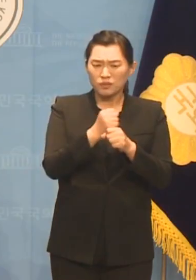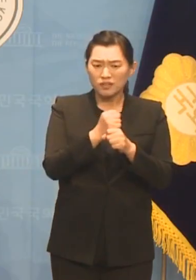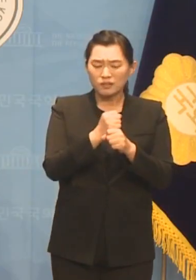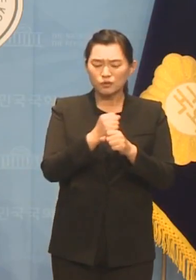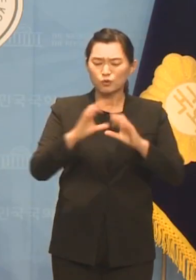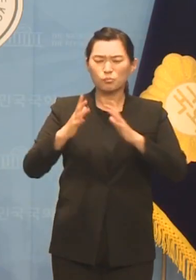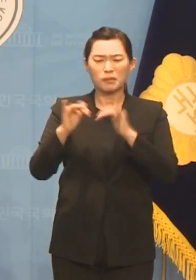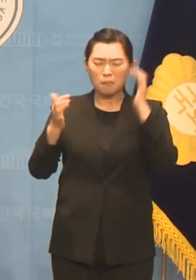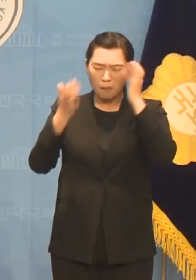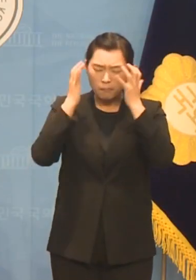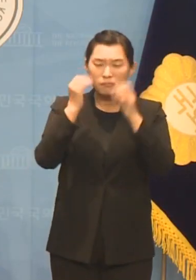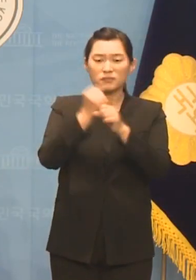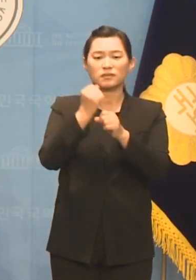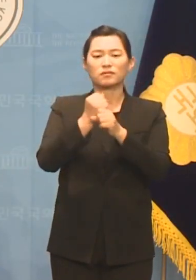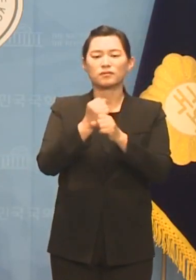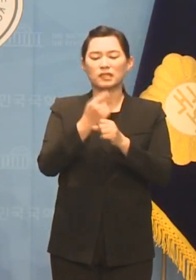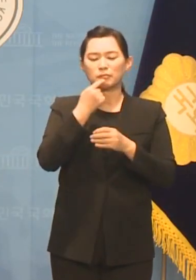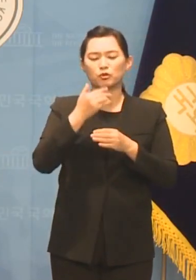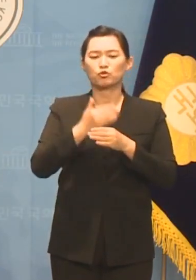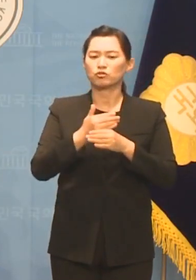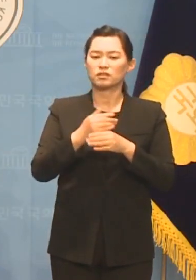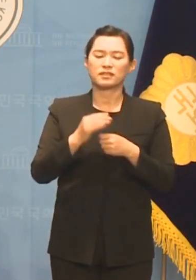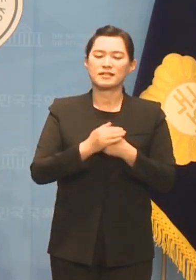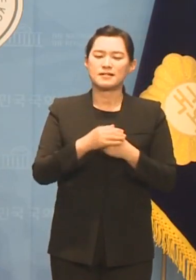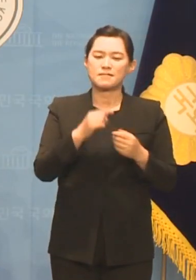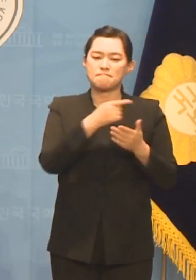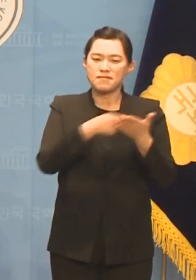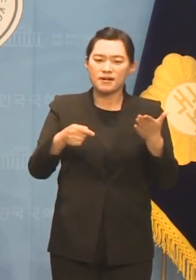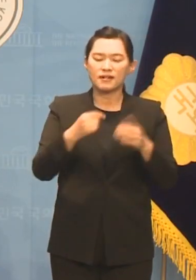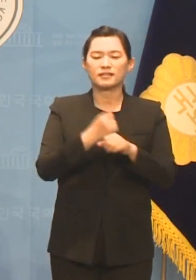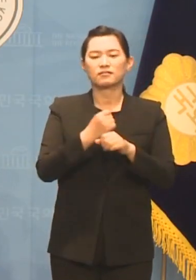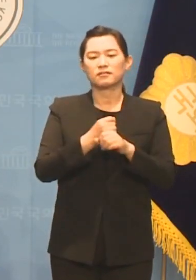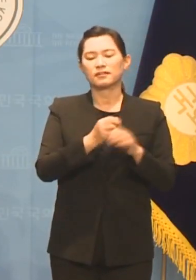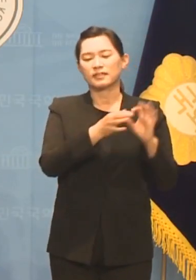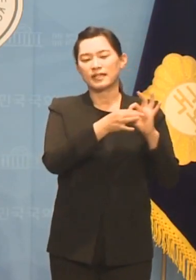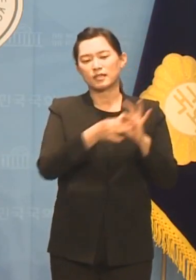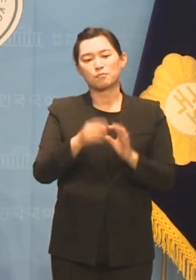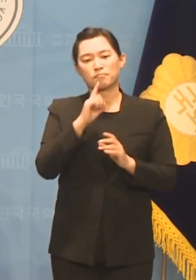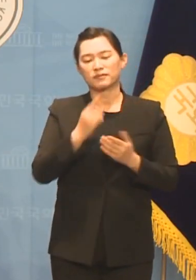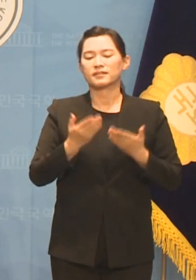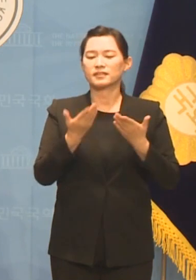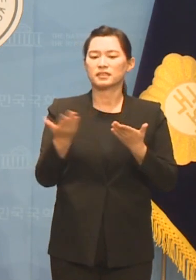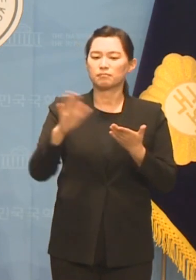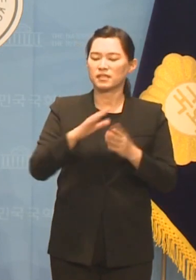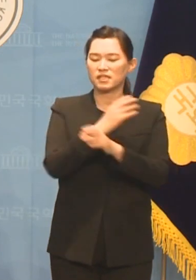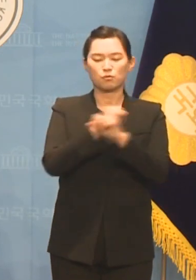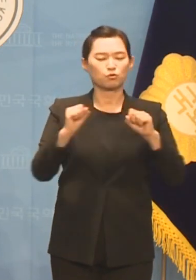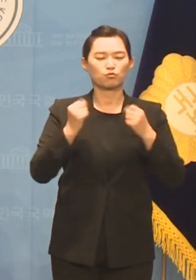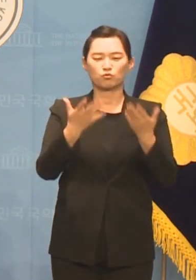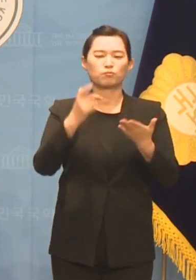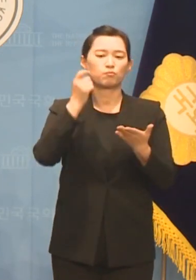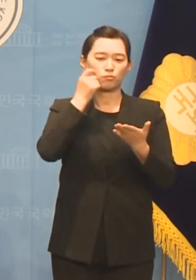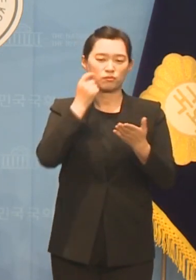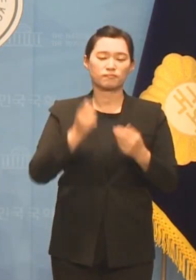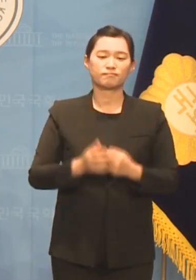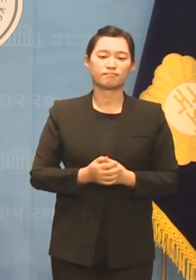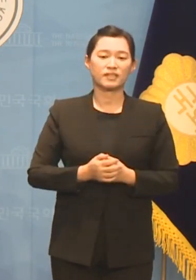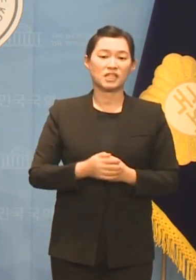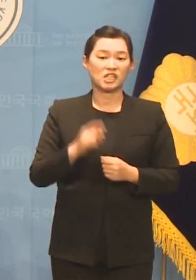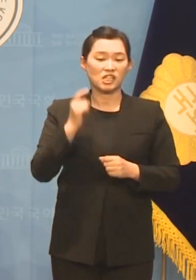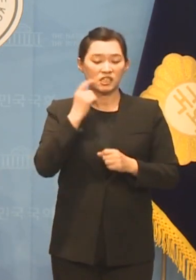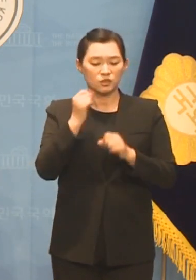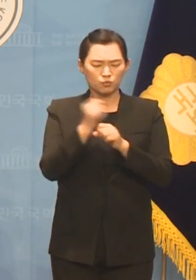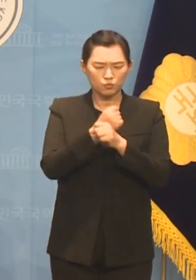혼란에 빠뜨리고 민주주의를 훼손하려는 행위는 다시 한번 계속 말씀드리지만 용납할 수 없습니다.